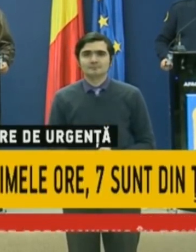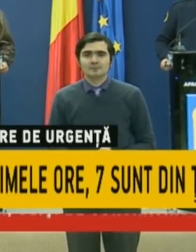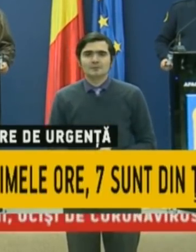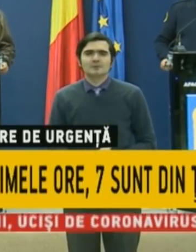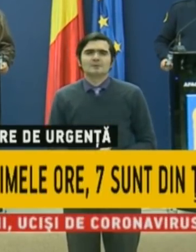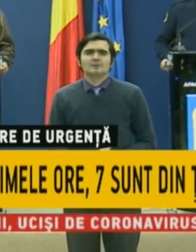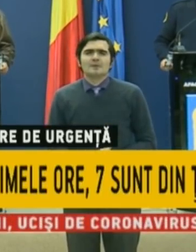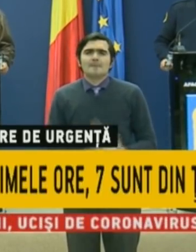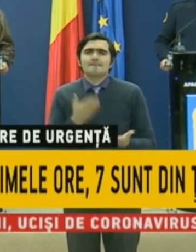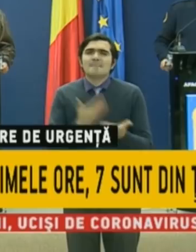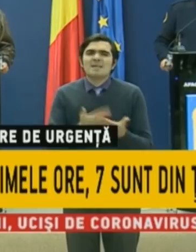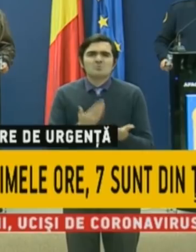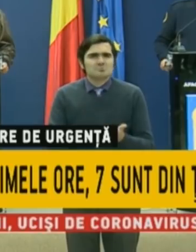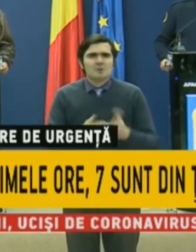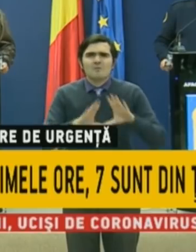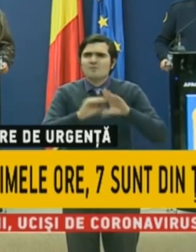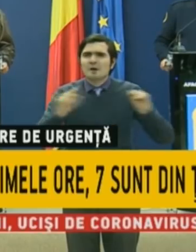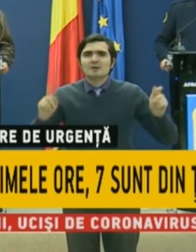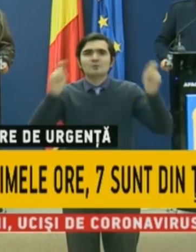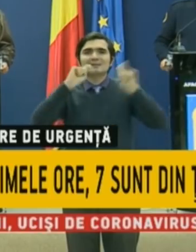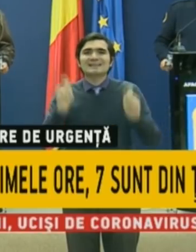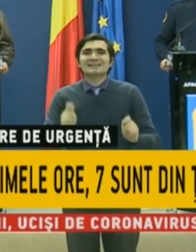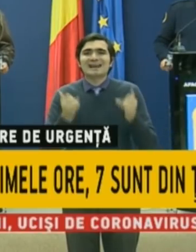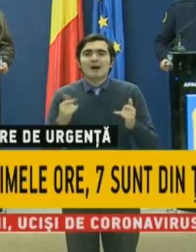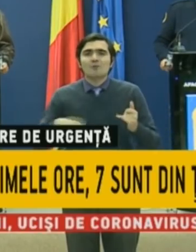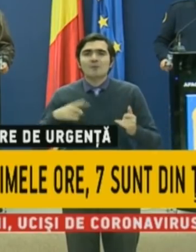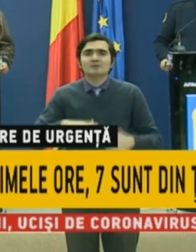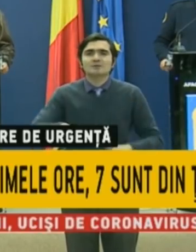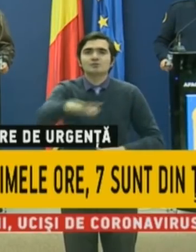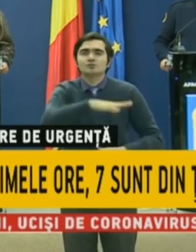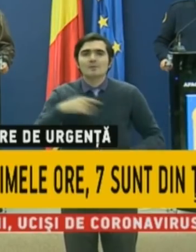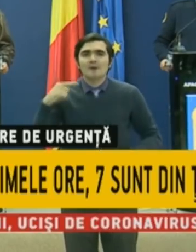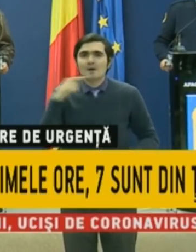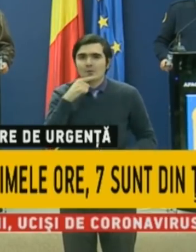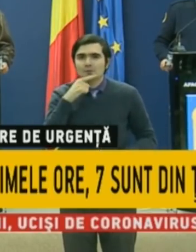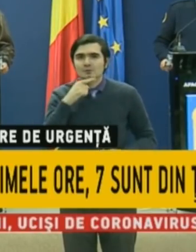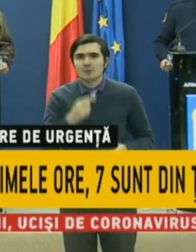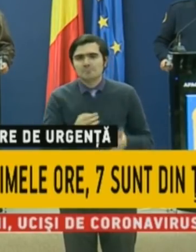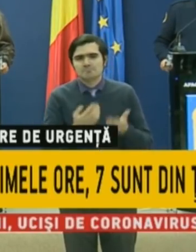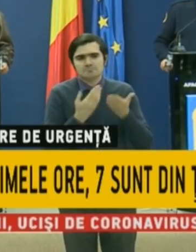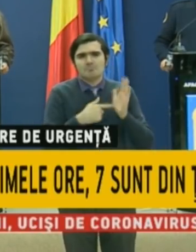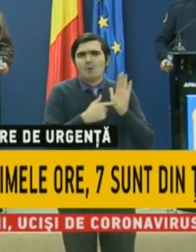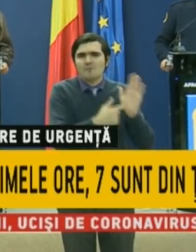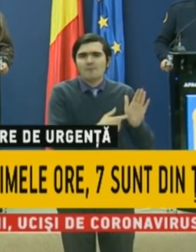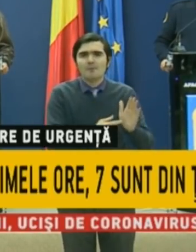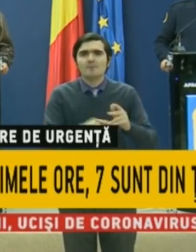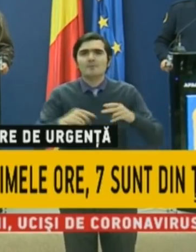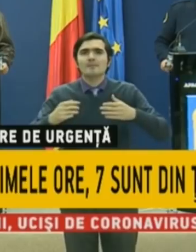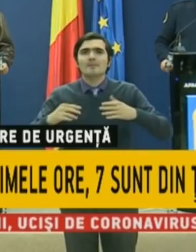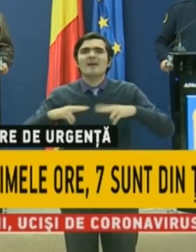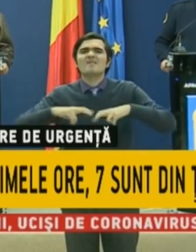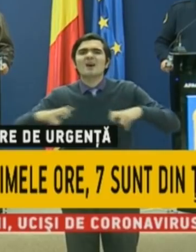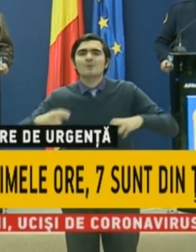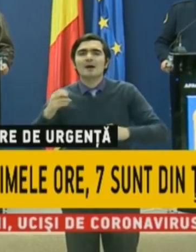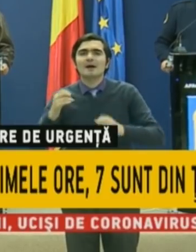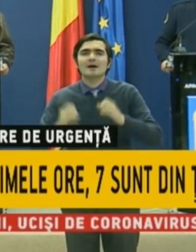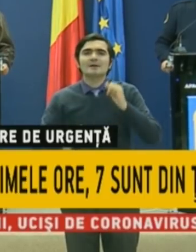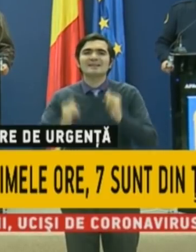Având în vedere că multe țări au intrat în zona roșie, conform evaluării Institutului Național de Sănătate